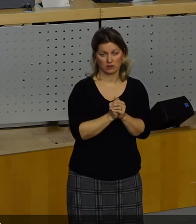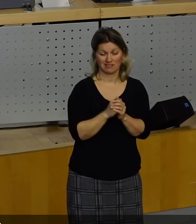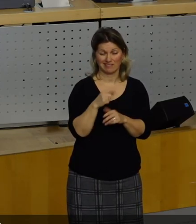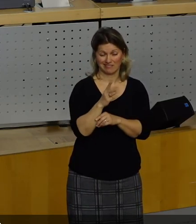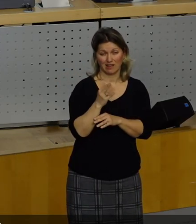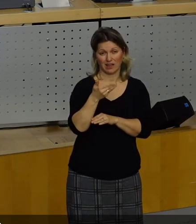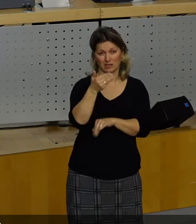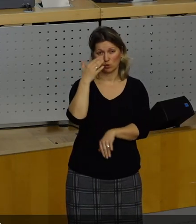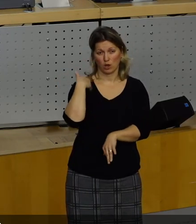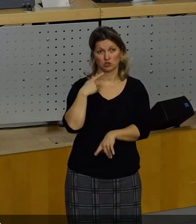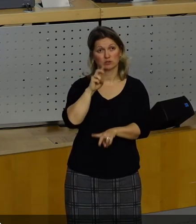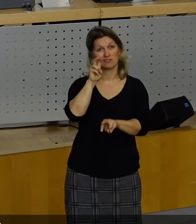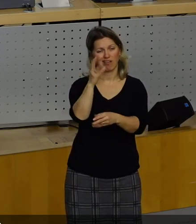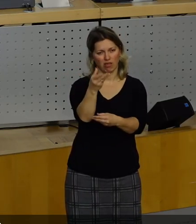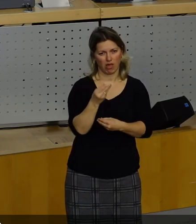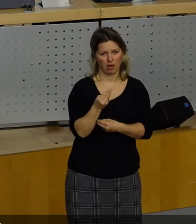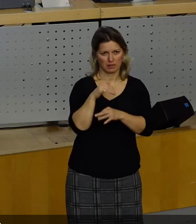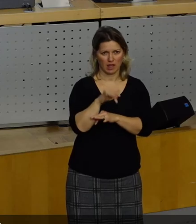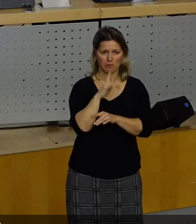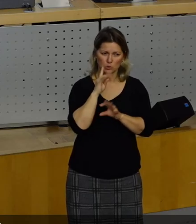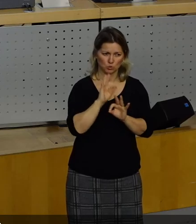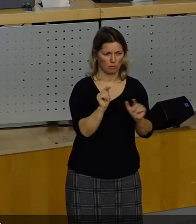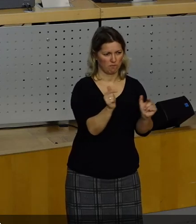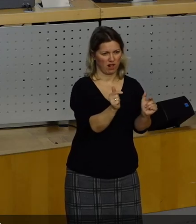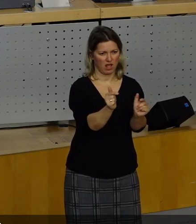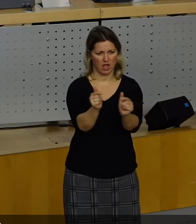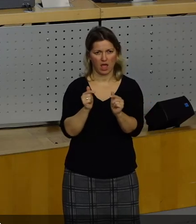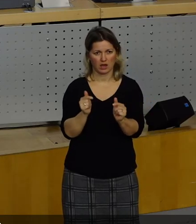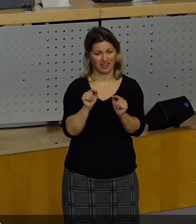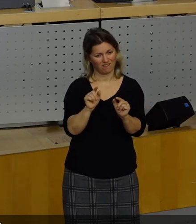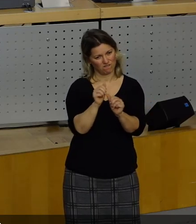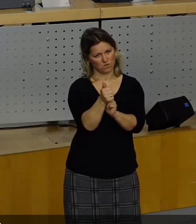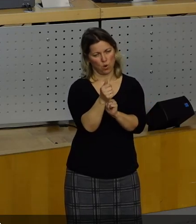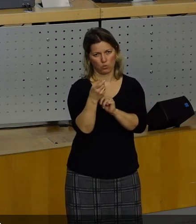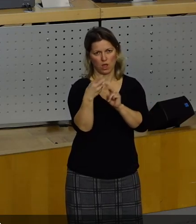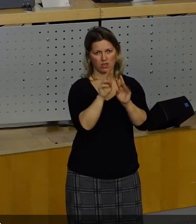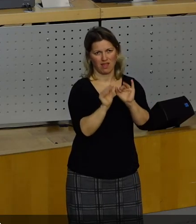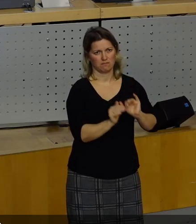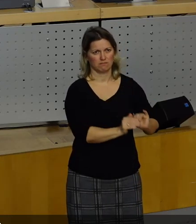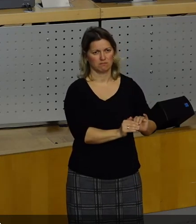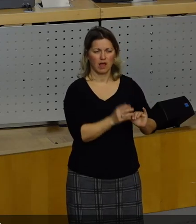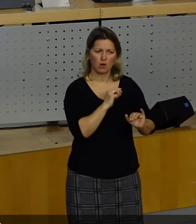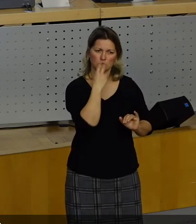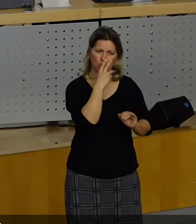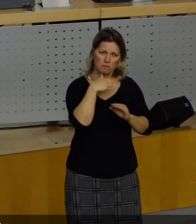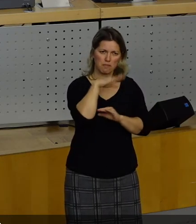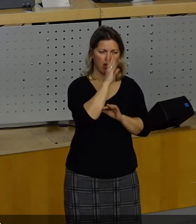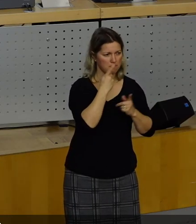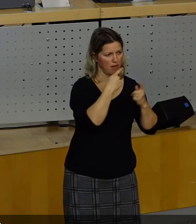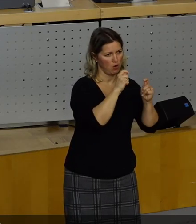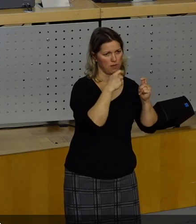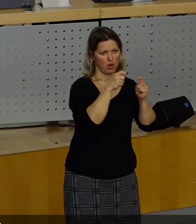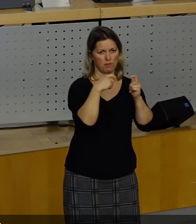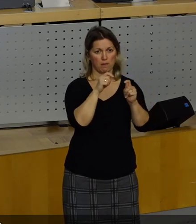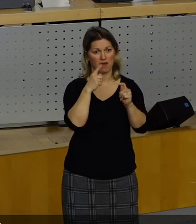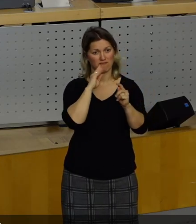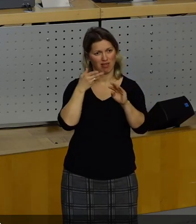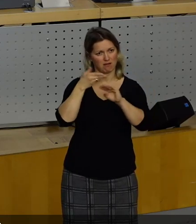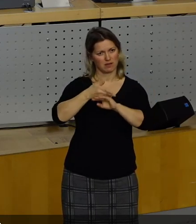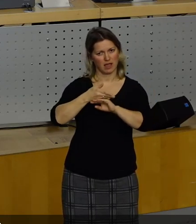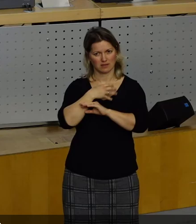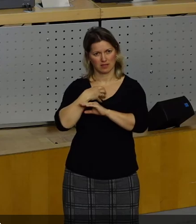historischen Erbes bewusst werden, es pflegen und dem alles Weitere unterordnen. Lasst uns auch weiterhin Anreize schaffen, dass es für Gäste, die Dresden besuchen, immer